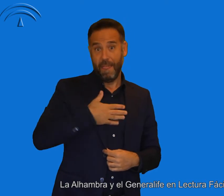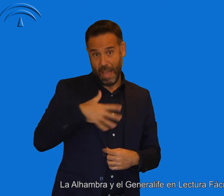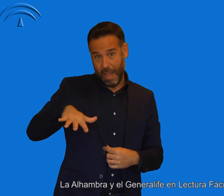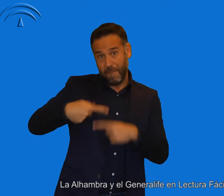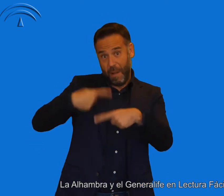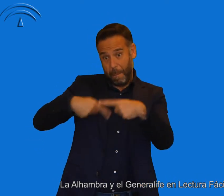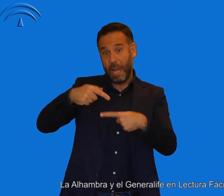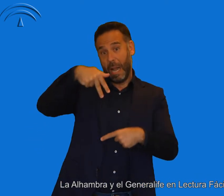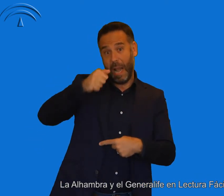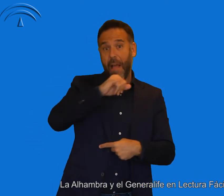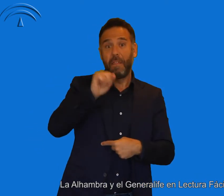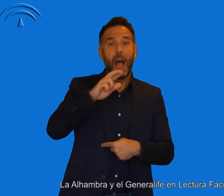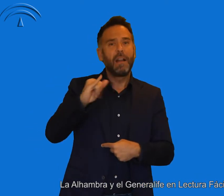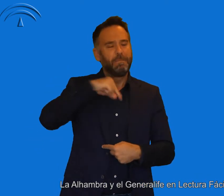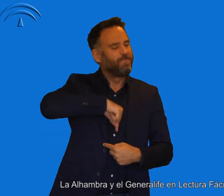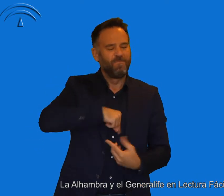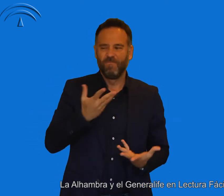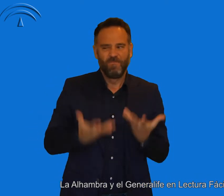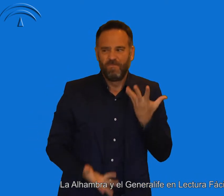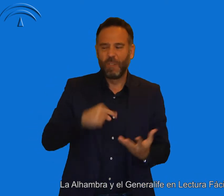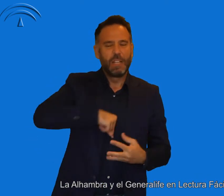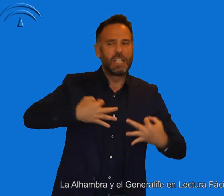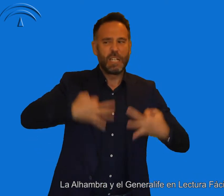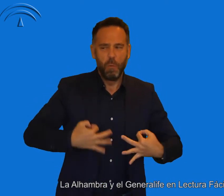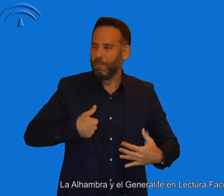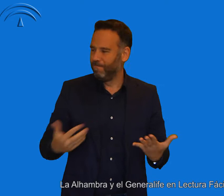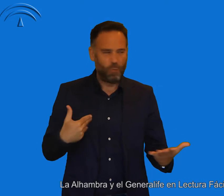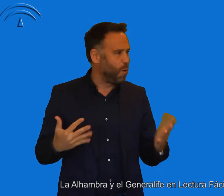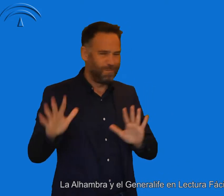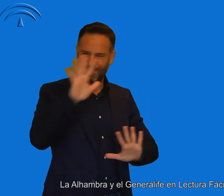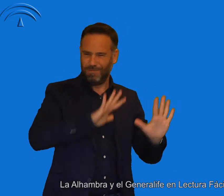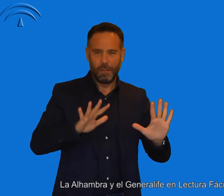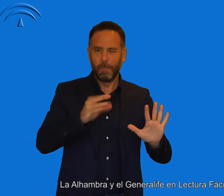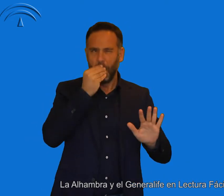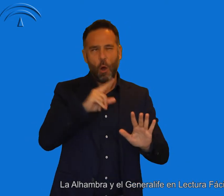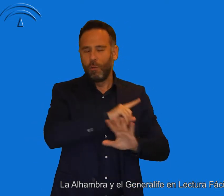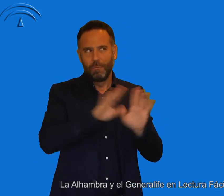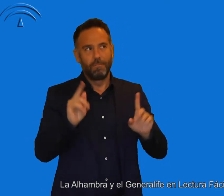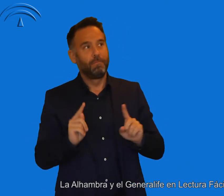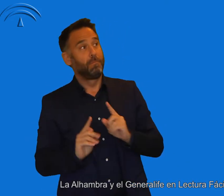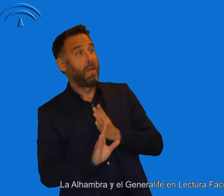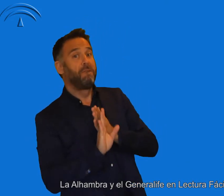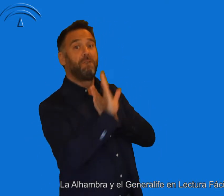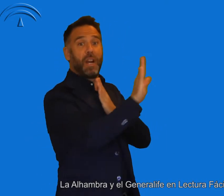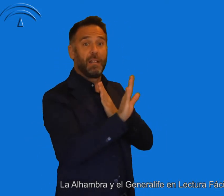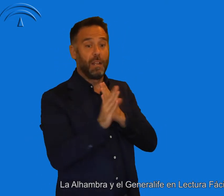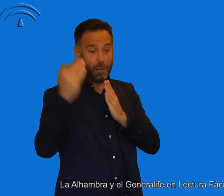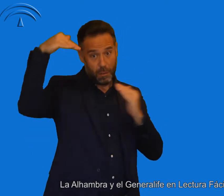el primer sultán de la dinastía nazarí, no se sentía seguro allí y tomó una decisión: trasladar